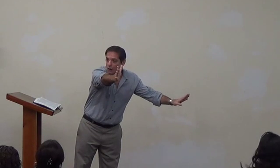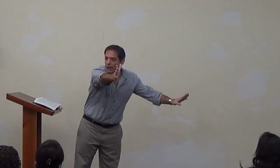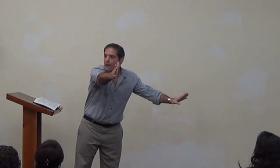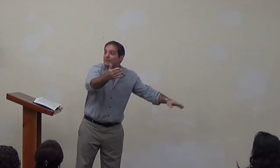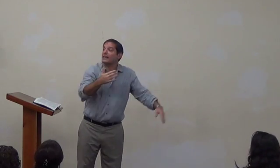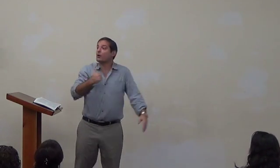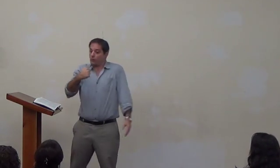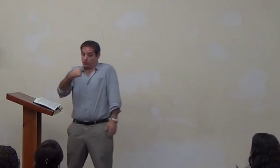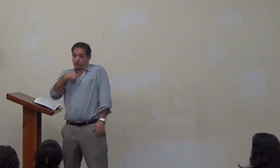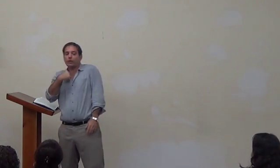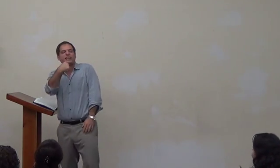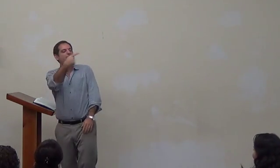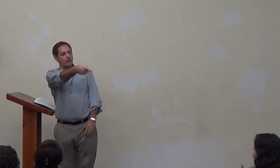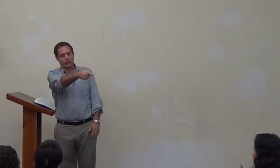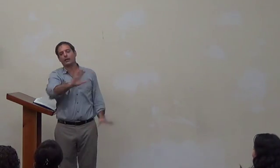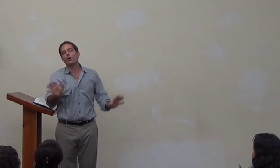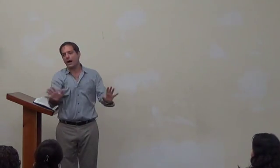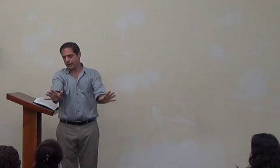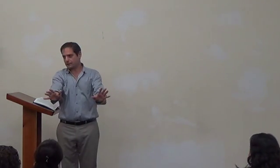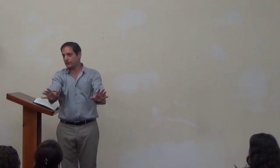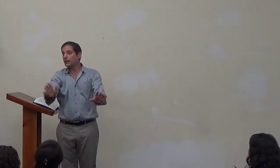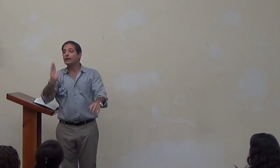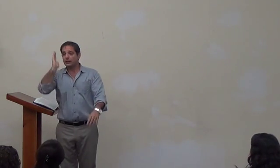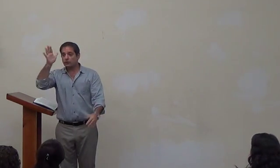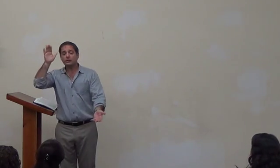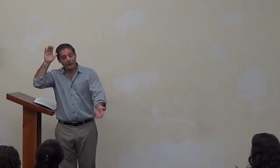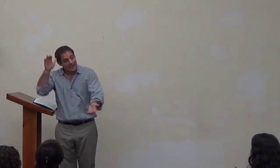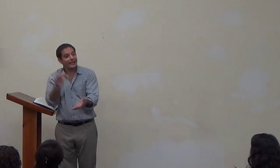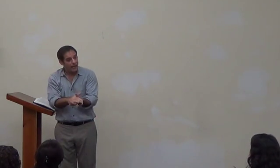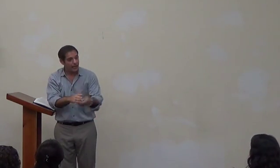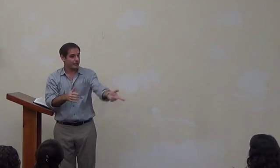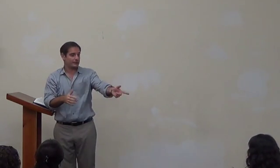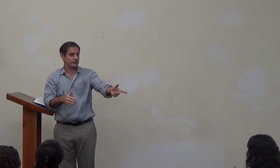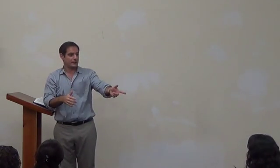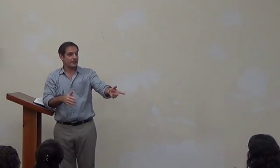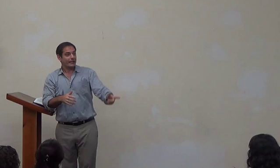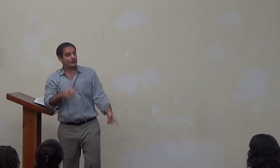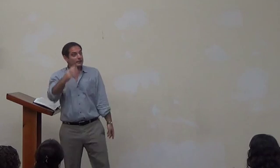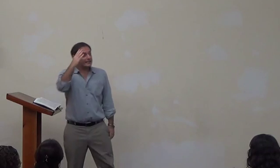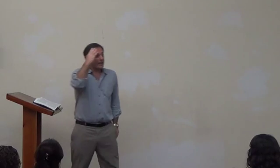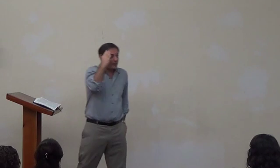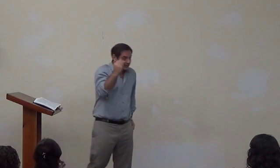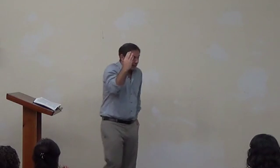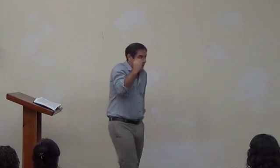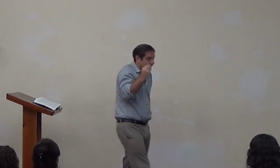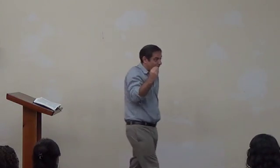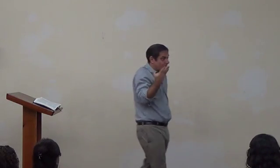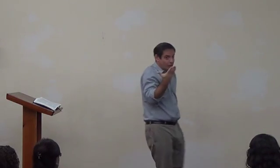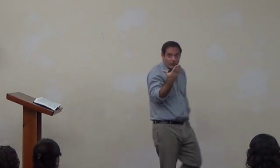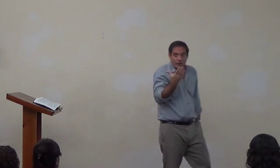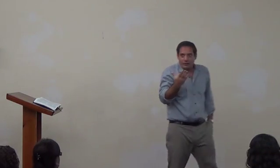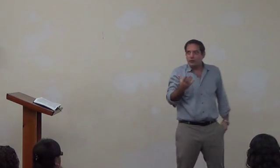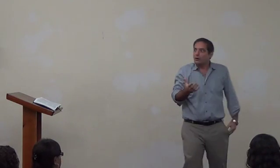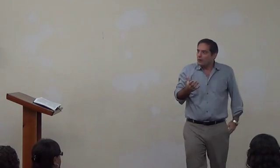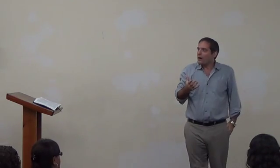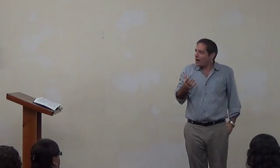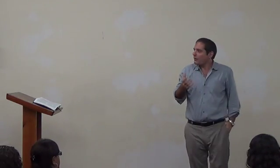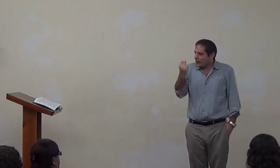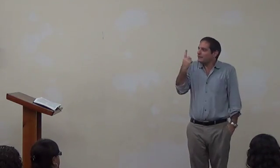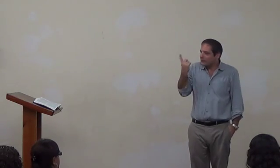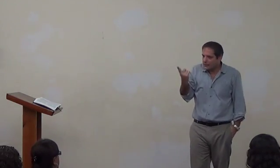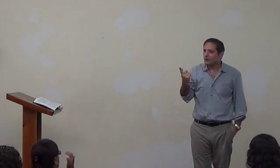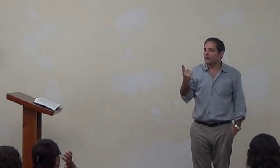idea, ¿ok? Va a ser como yo te digo que lo hagas. Y ellos te van a creer. Entonces, ¿qué pasa? Moisés, ¿qué hizo?